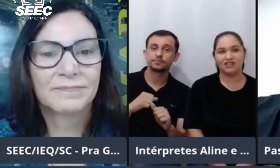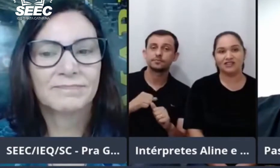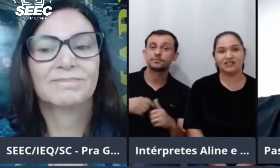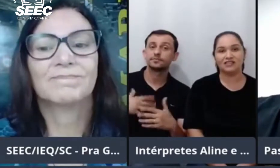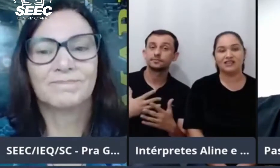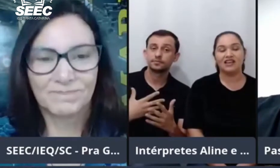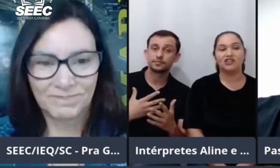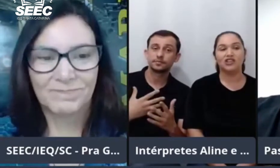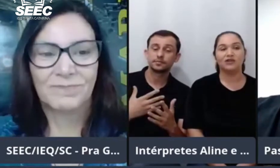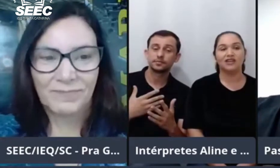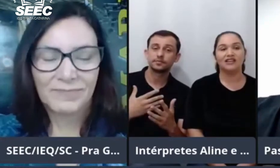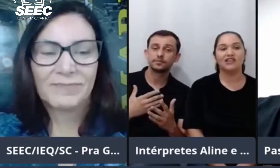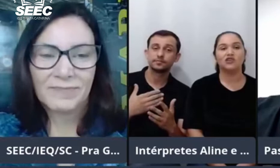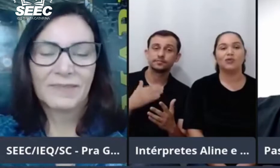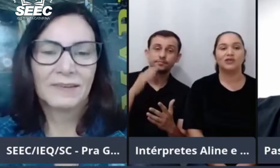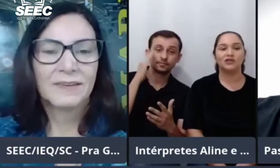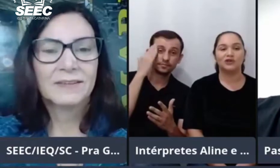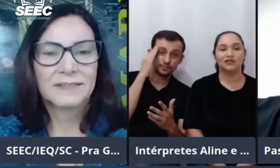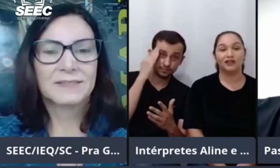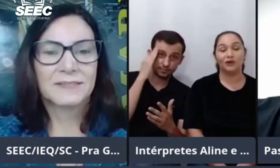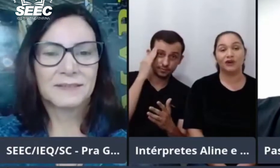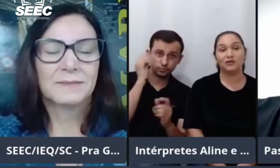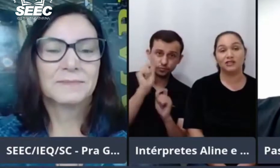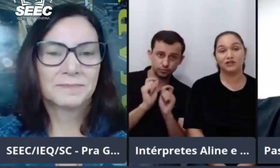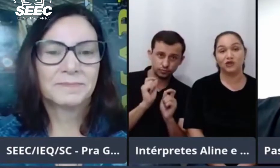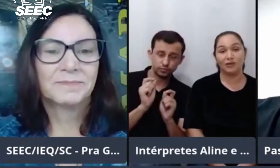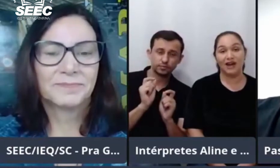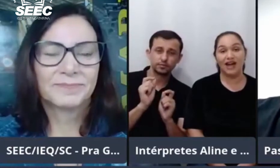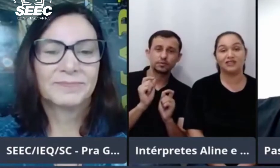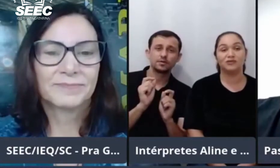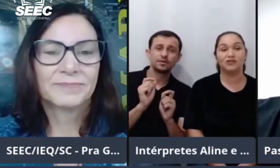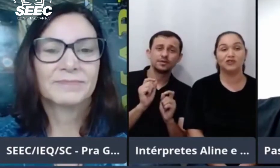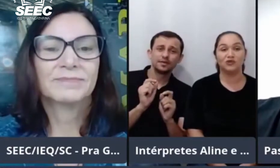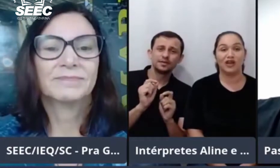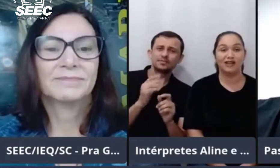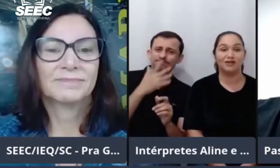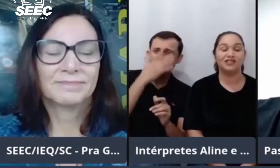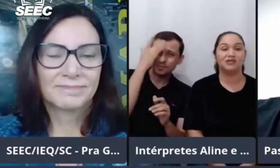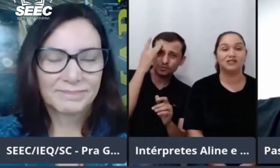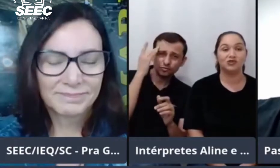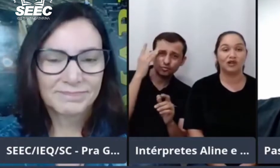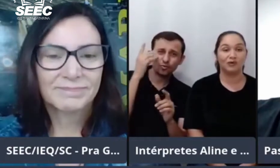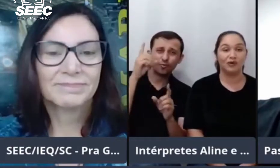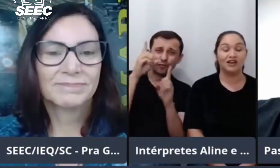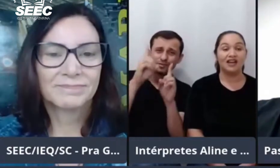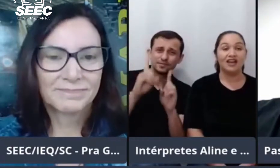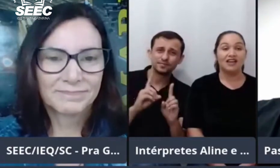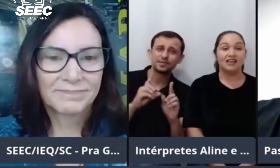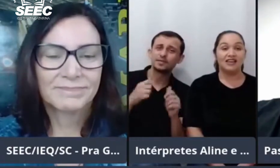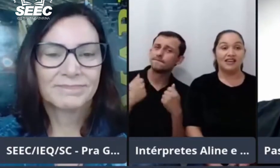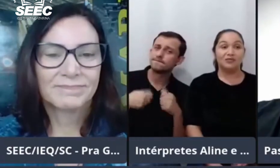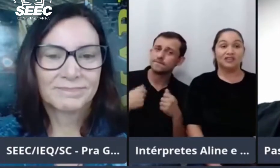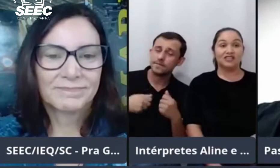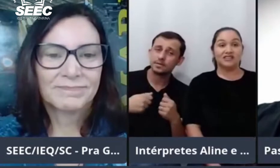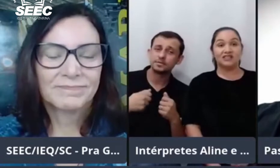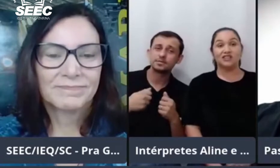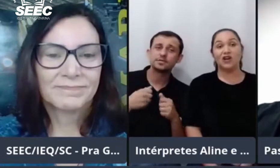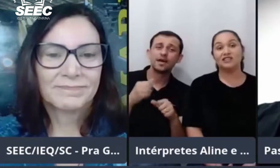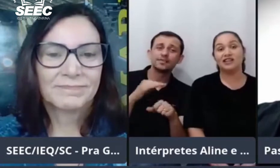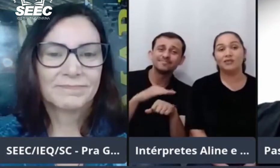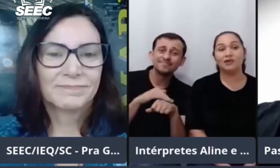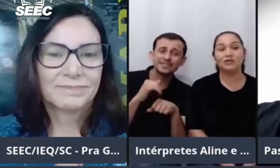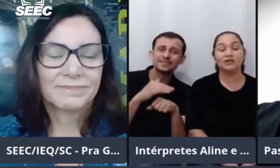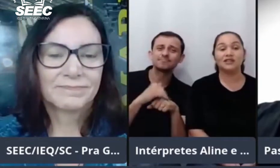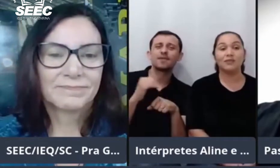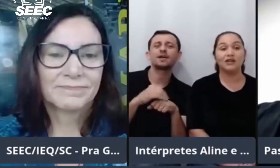porque muitas vezes chegam na igreja, como o pastor Rony falou, eles precisam de um abraço, eles precisam de um carinho, eles precisam de amor, e muitas vezes